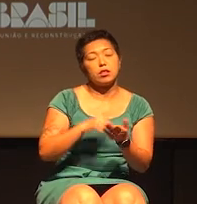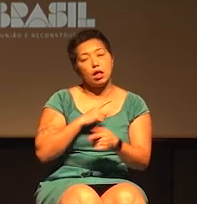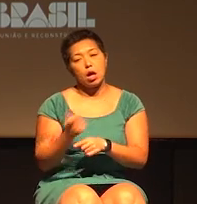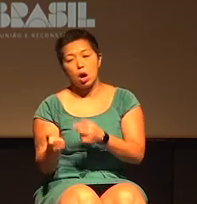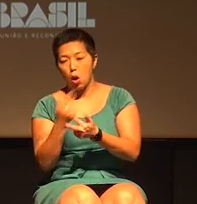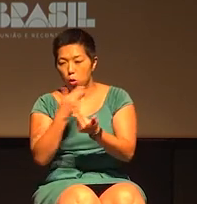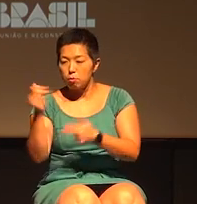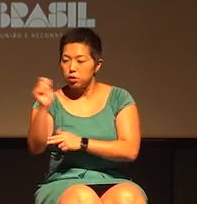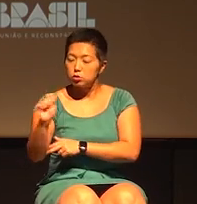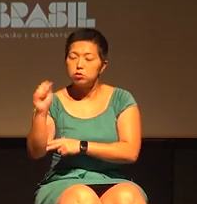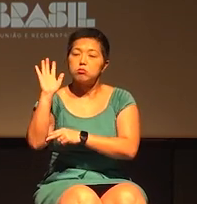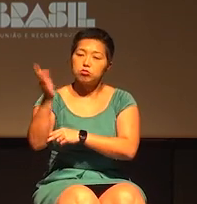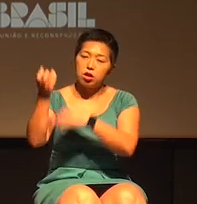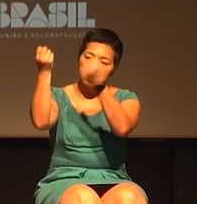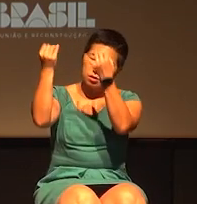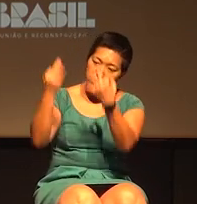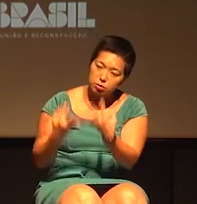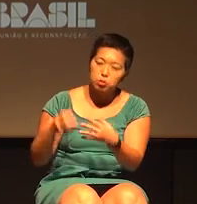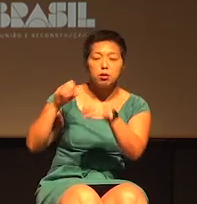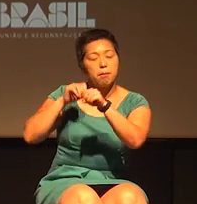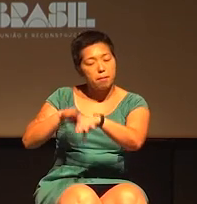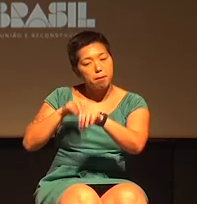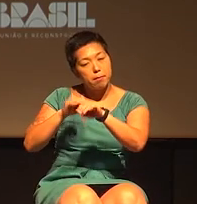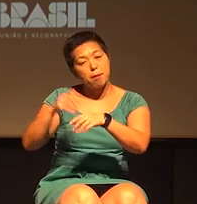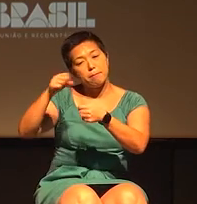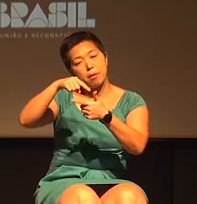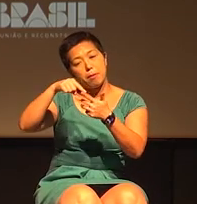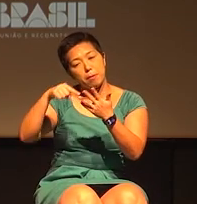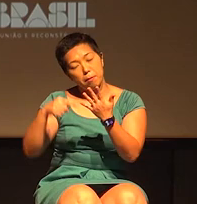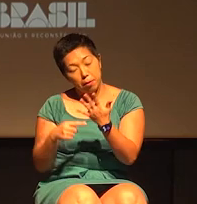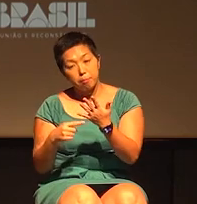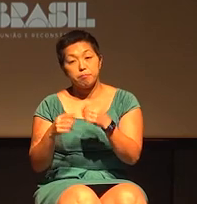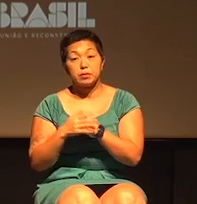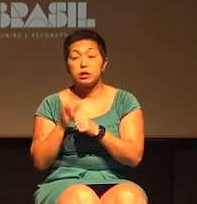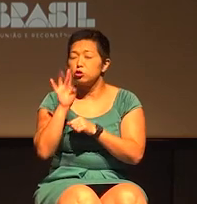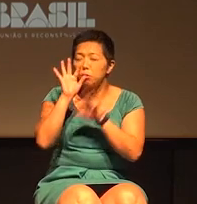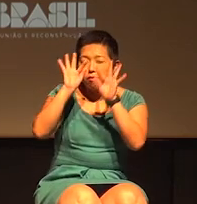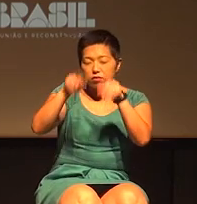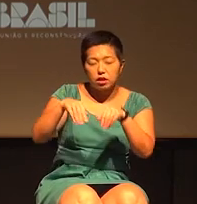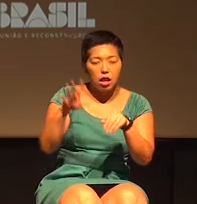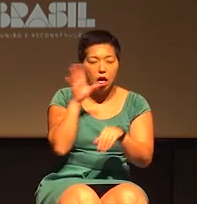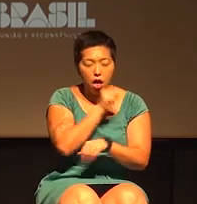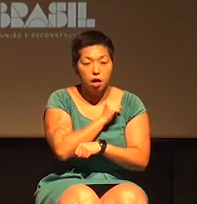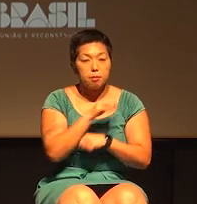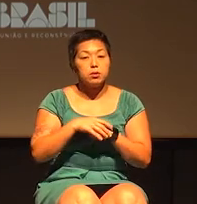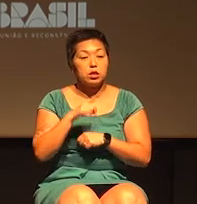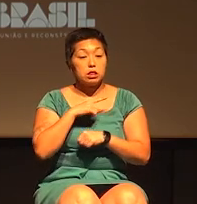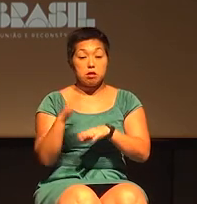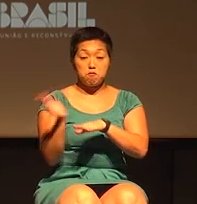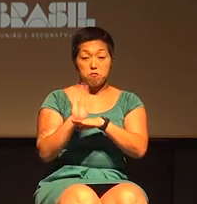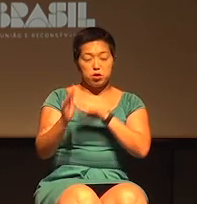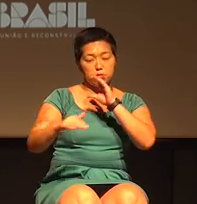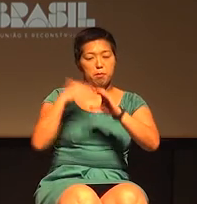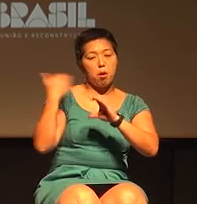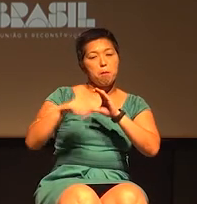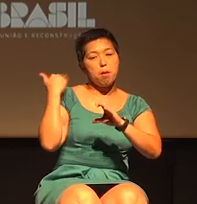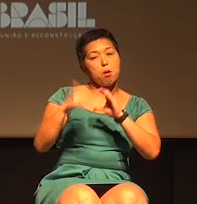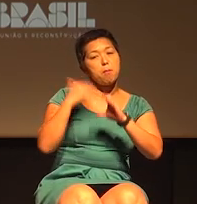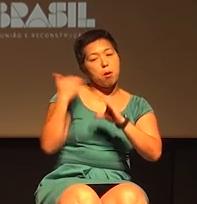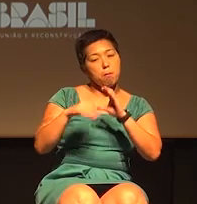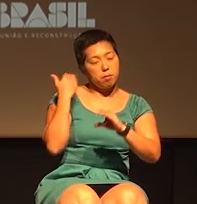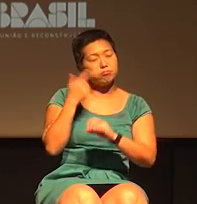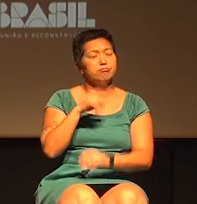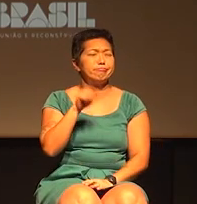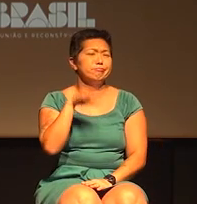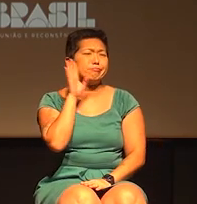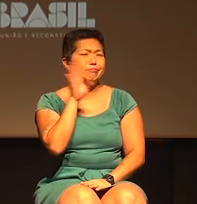conseguiram explicar a importância daquilo aí esse dia só para terminar a gente recebe muitos vídeos da das cozinhas e e